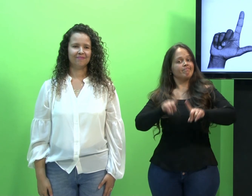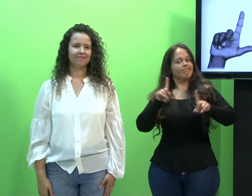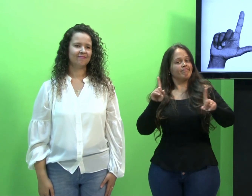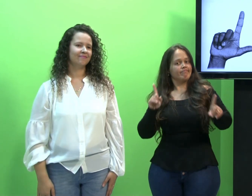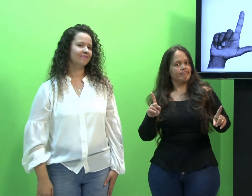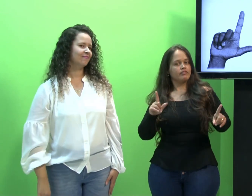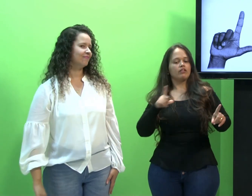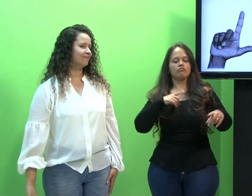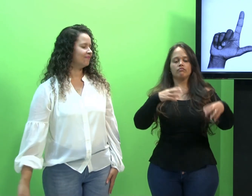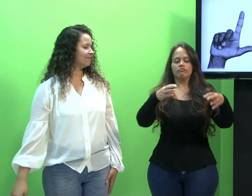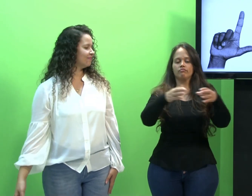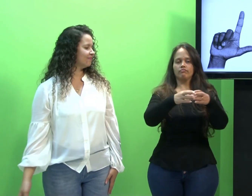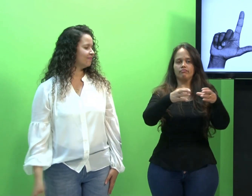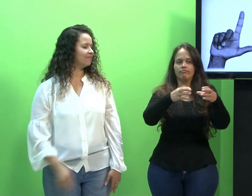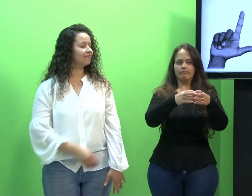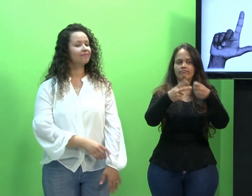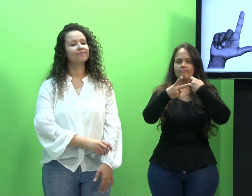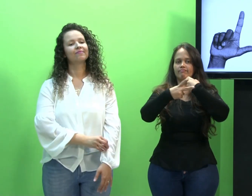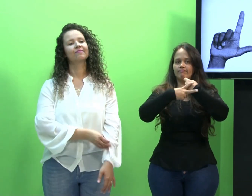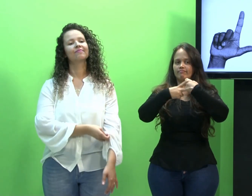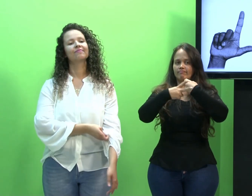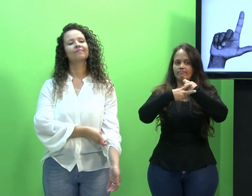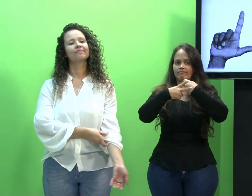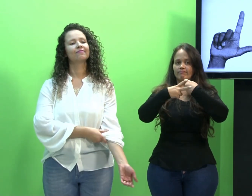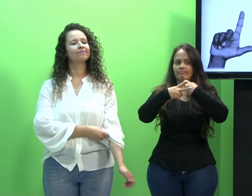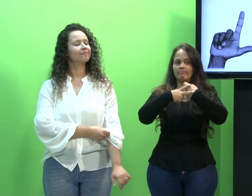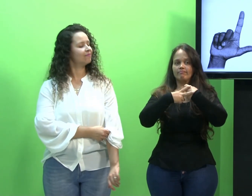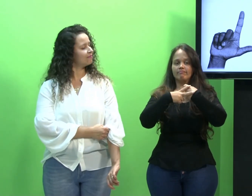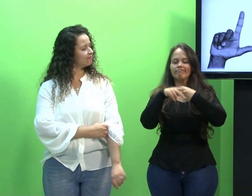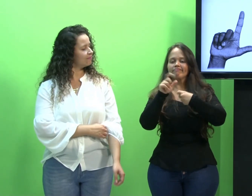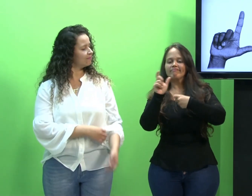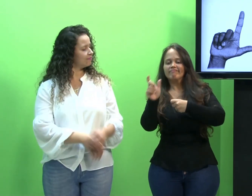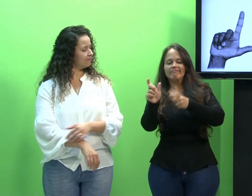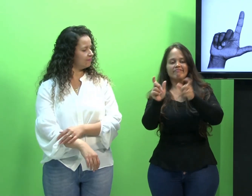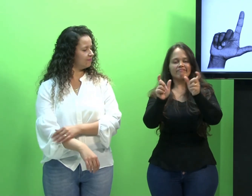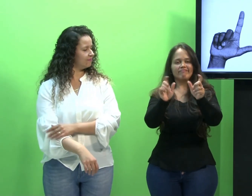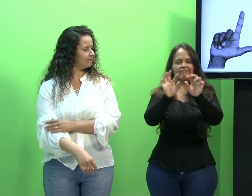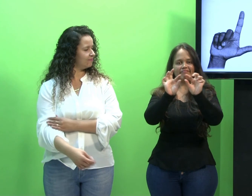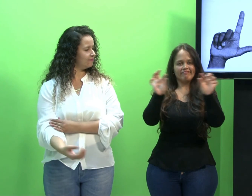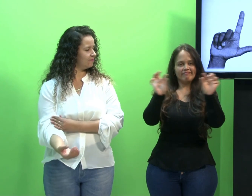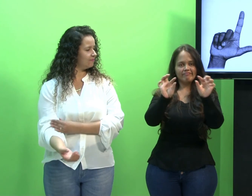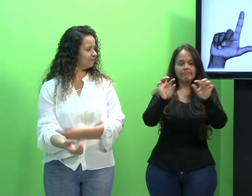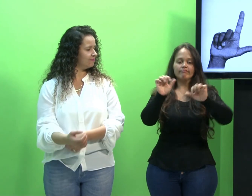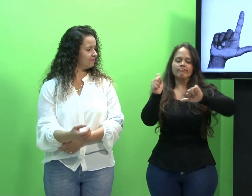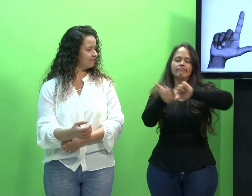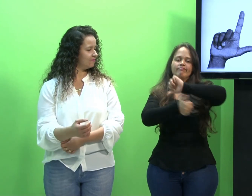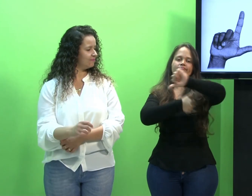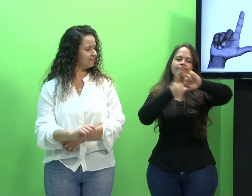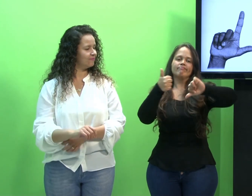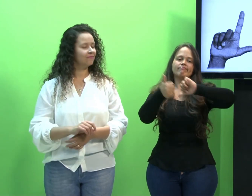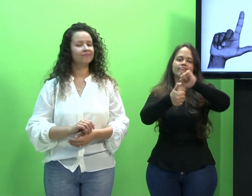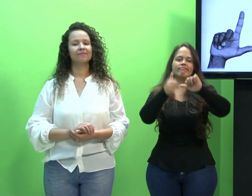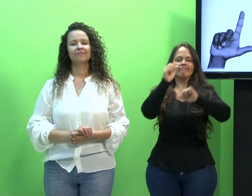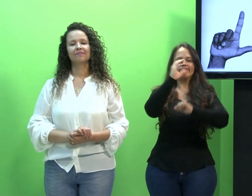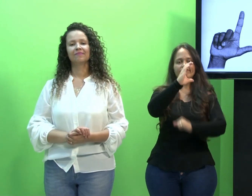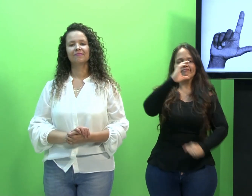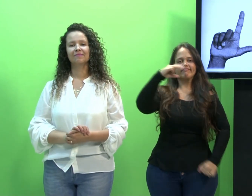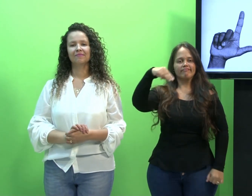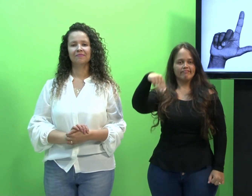Entretanto, há um grupo de verbos onde o formato de um dos argumentos modifica a configuração da